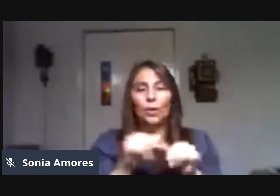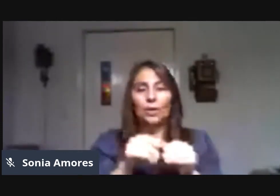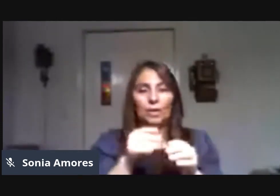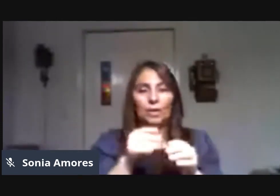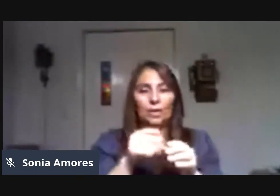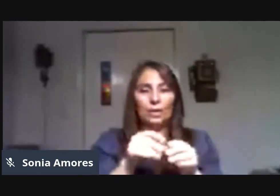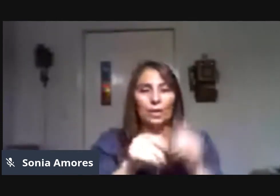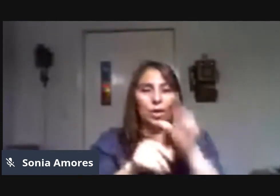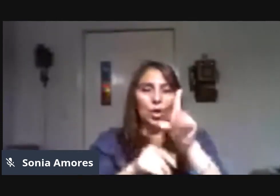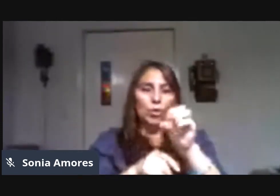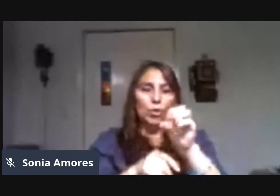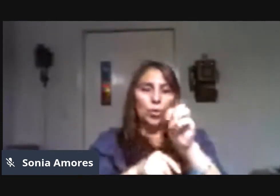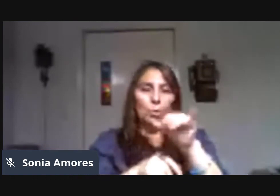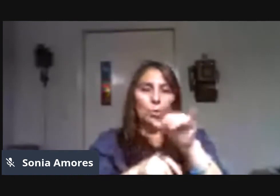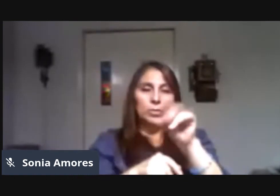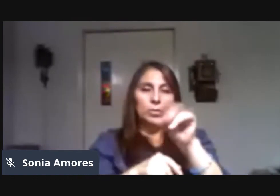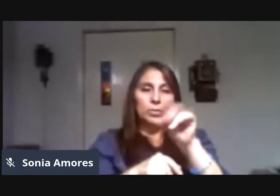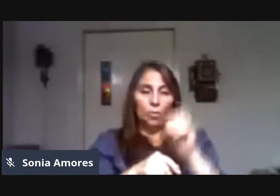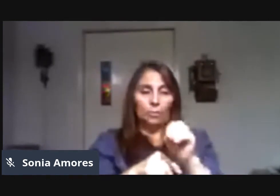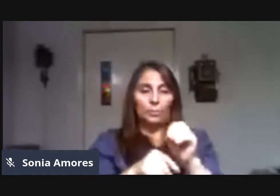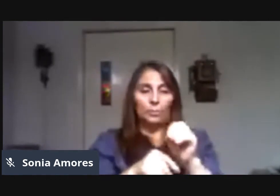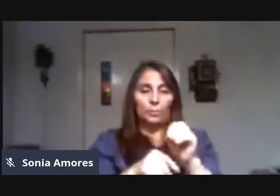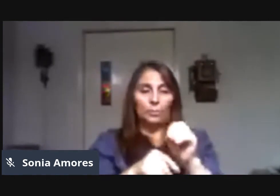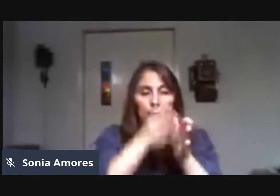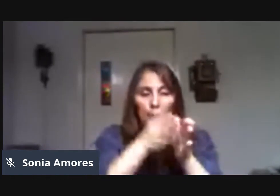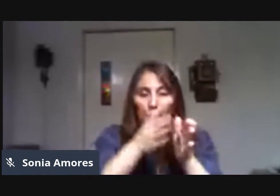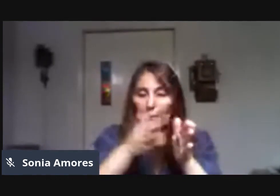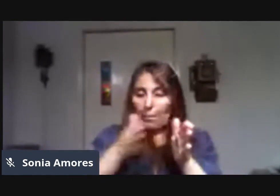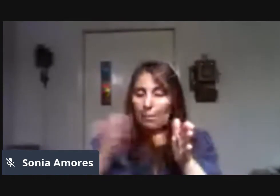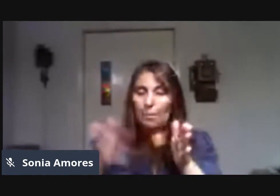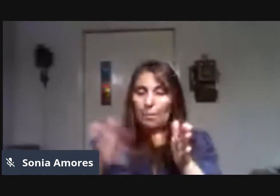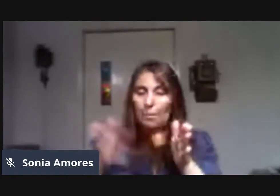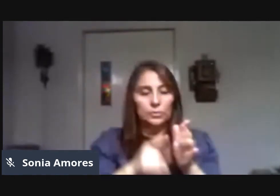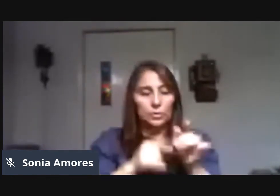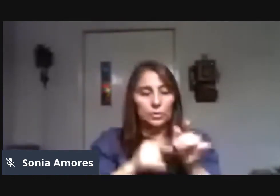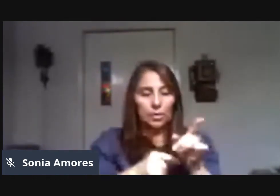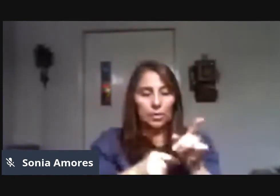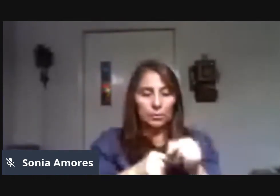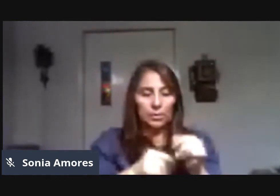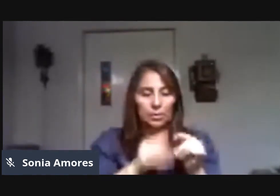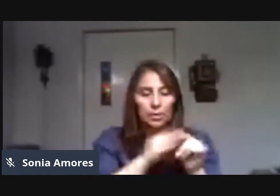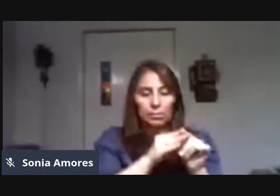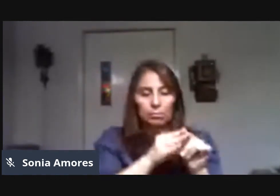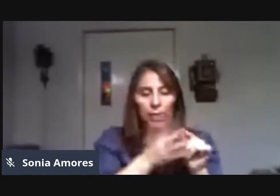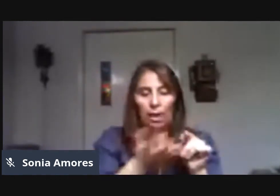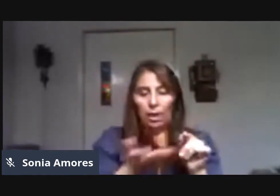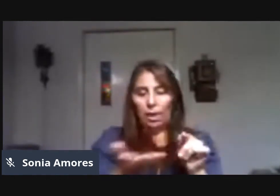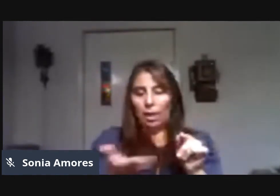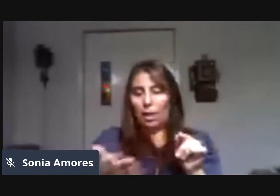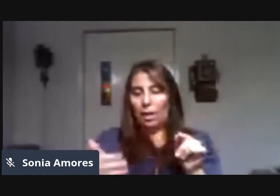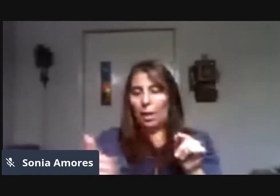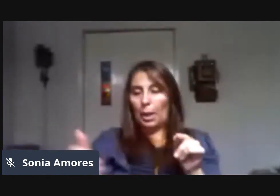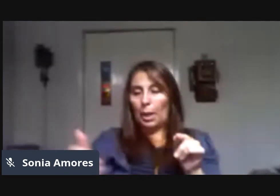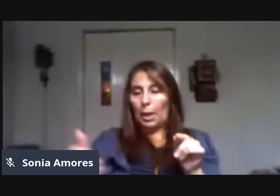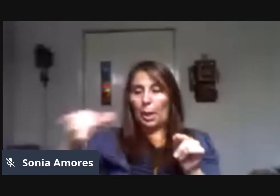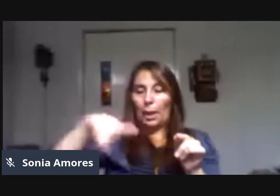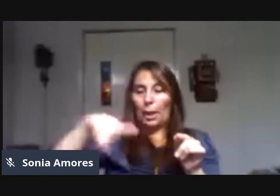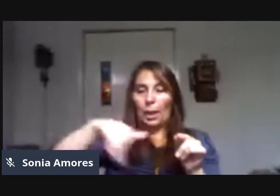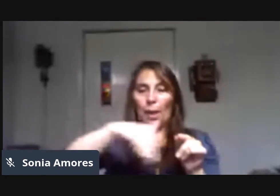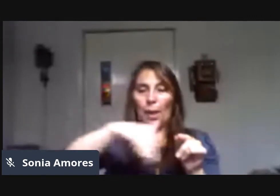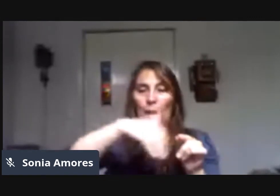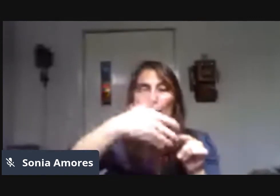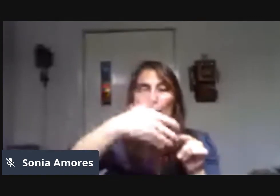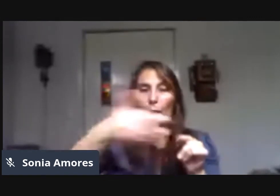puestas, con la primera que cae, que es el ejercicio de la economía y el miedo de la gente. Toda la caída va a ser en cascada,